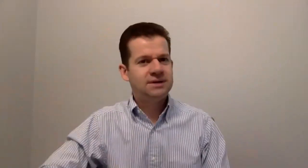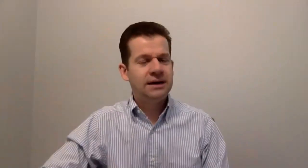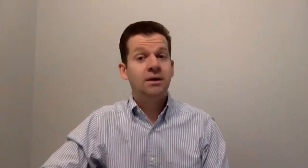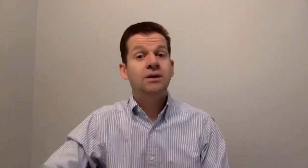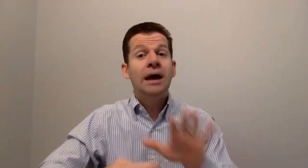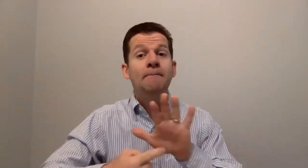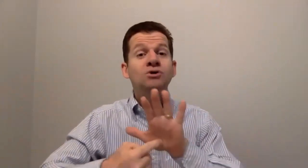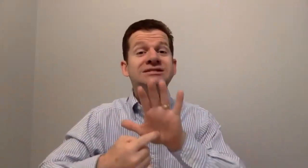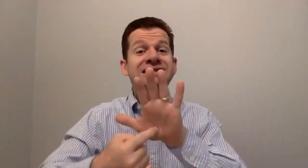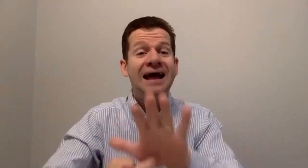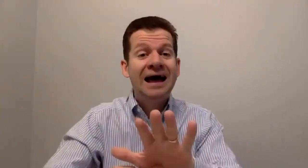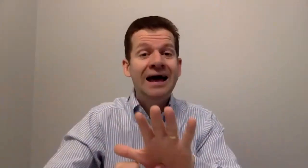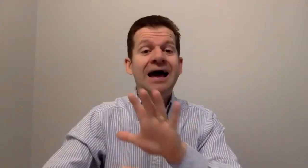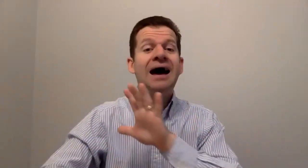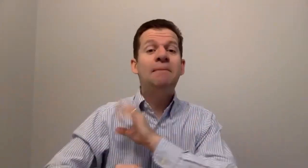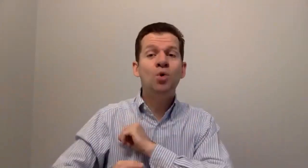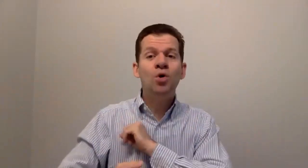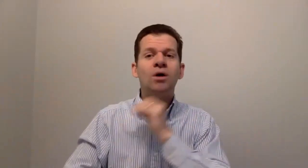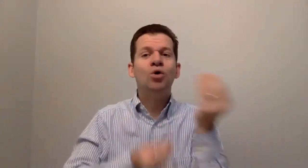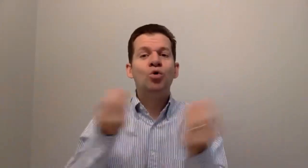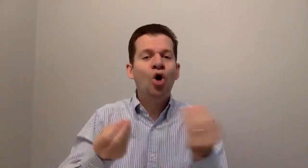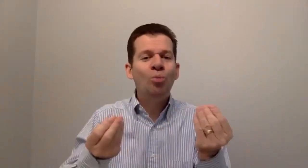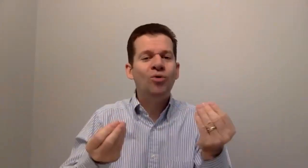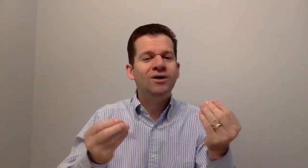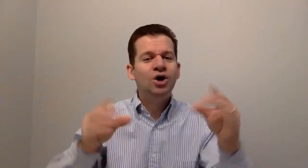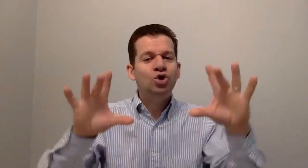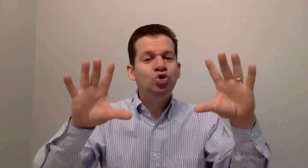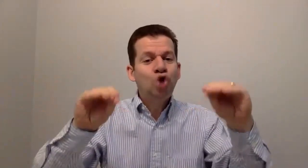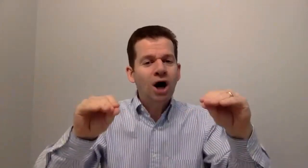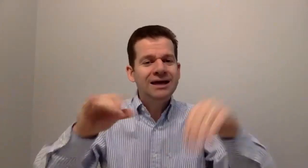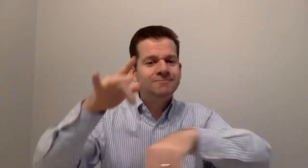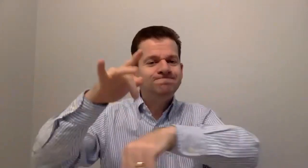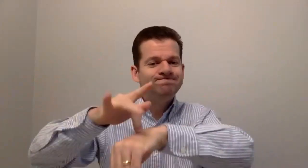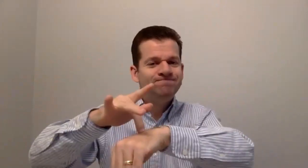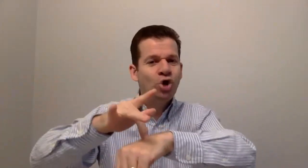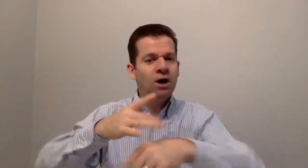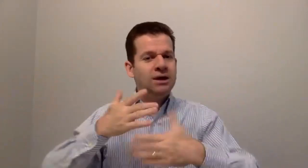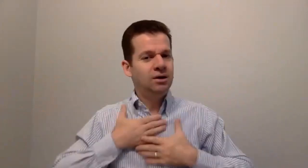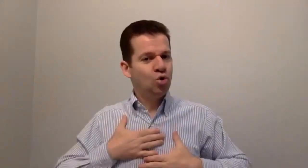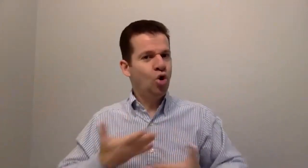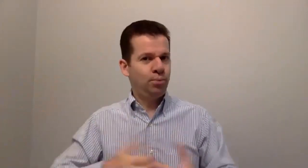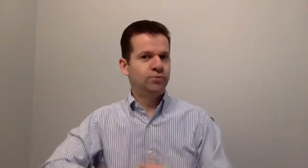Certo? Então, é mostrar amor. Como? No toque. Toque, corpo.